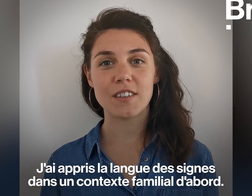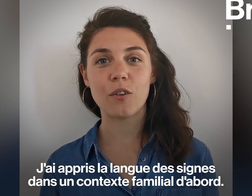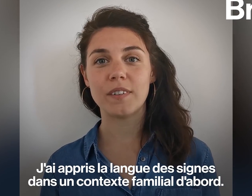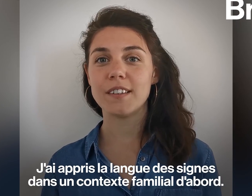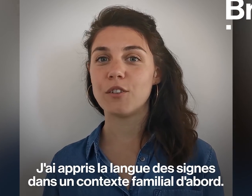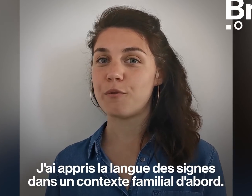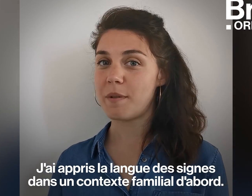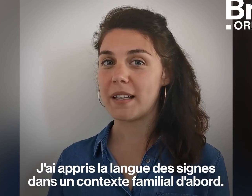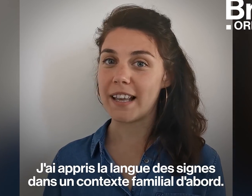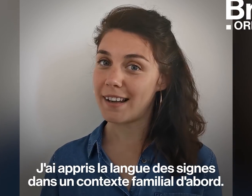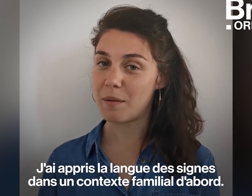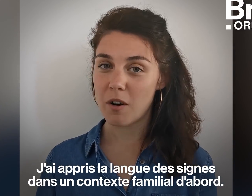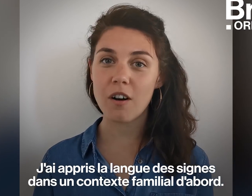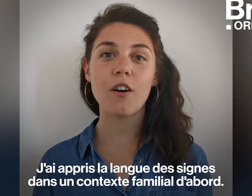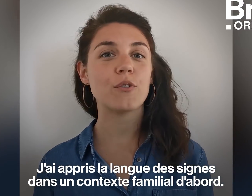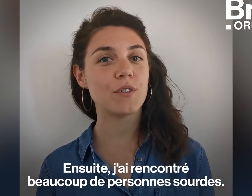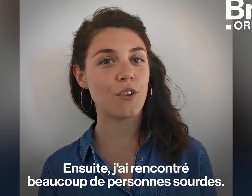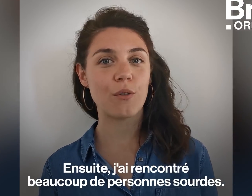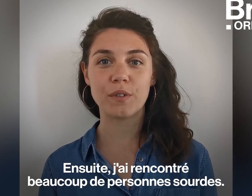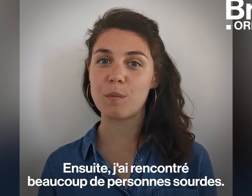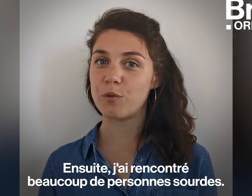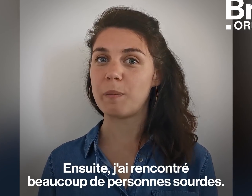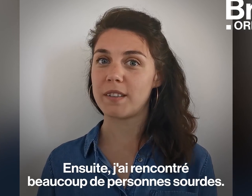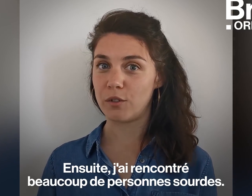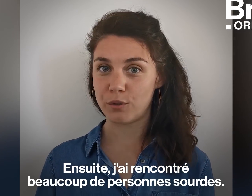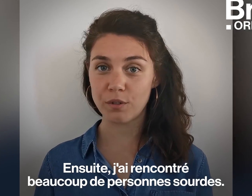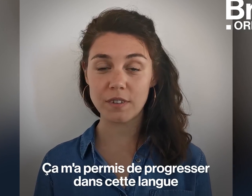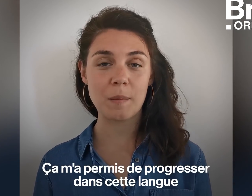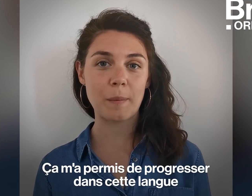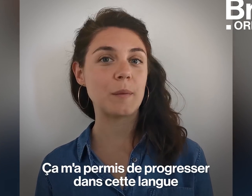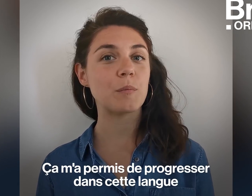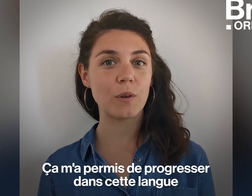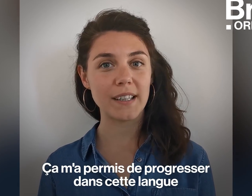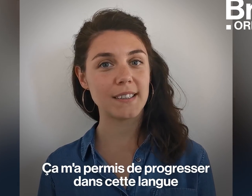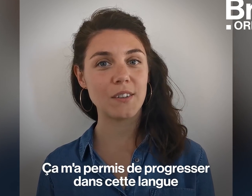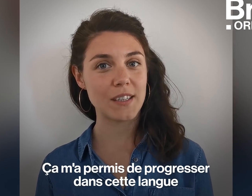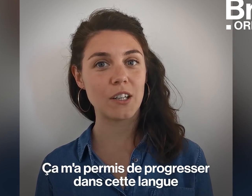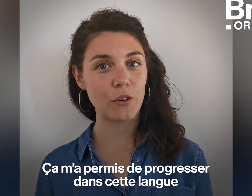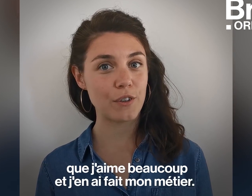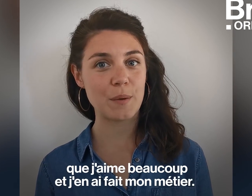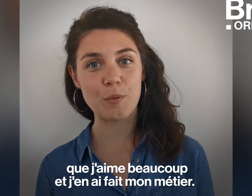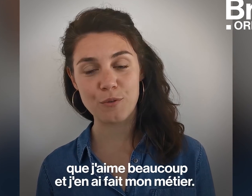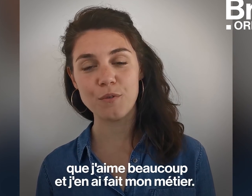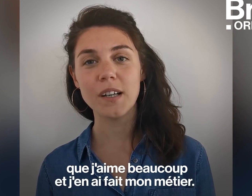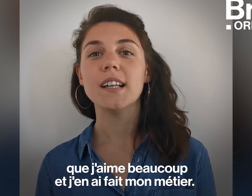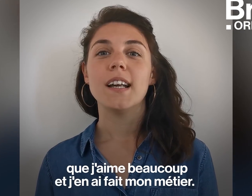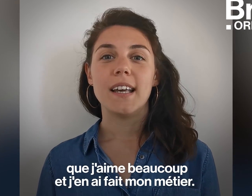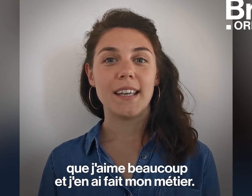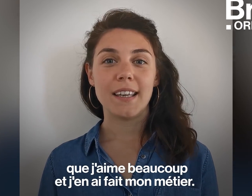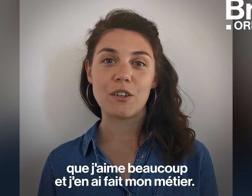un contexte familial d'abord, ensuite j'ai rencontré beaucoup de personnes sourdes, ça m'a permis de progresser dans cette langue que j'aime beaucoup. Et j'en